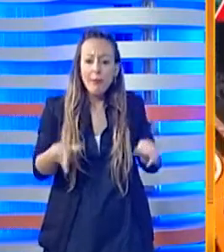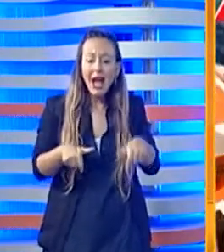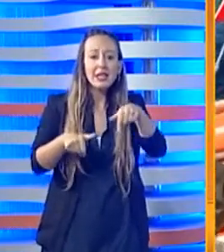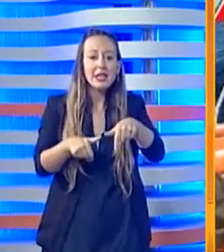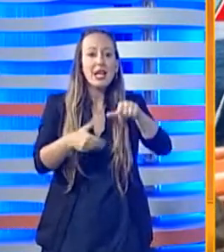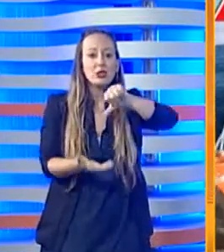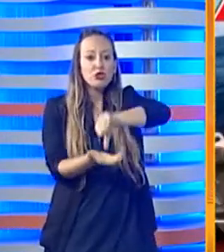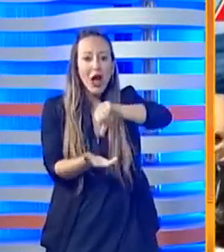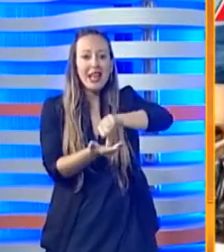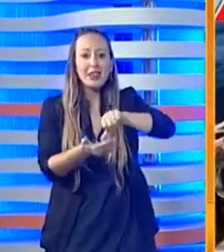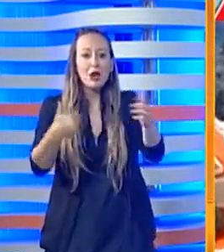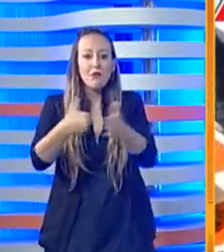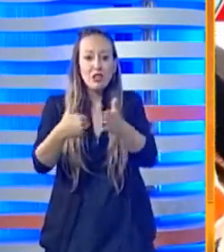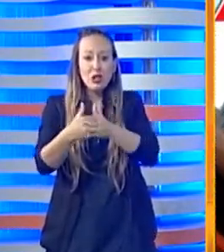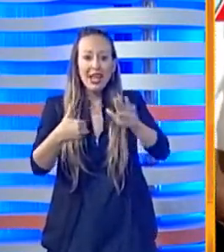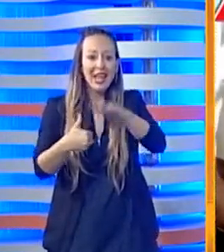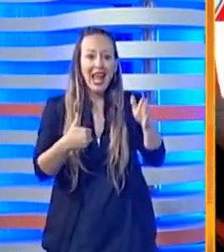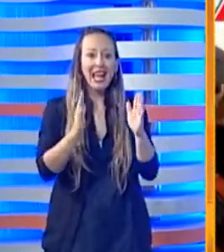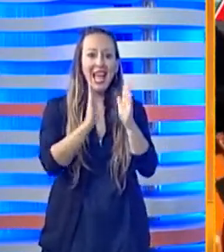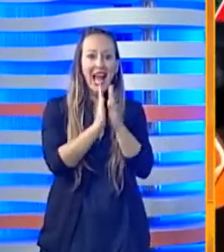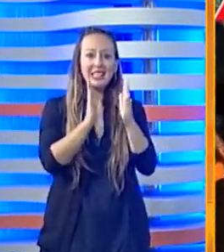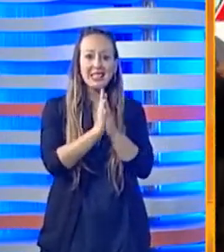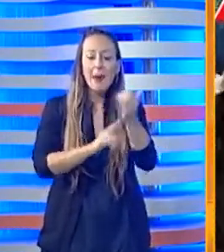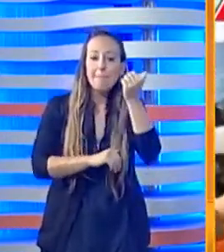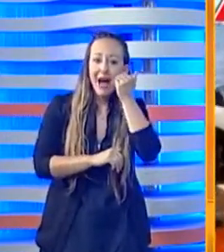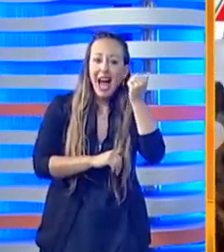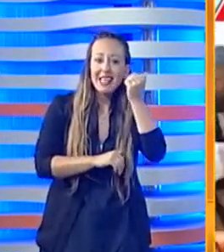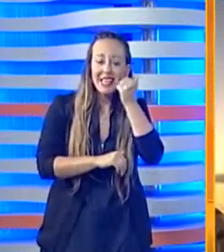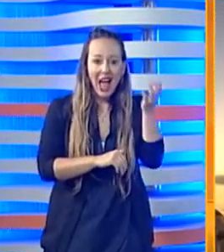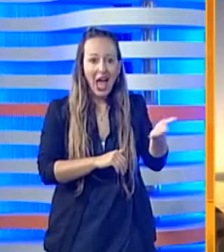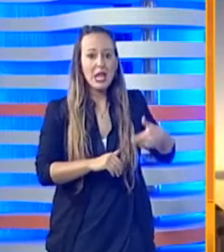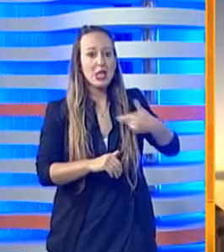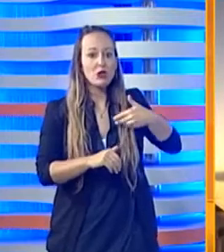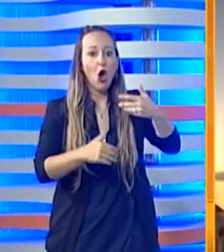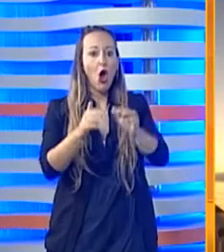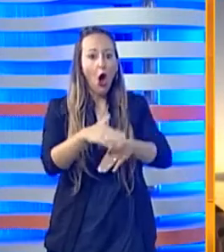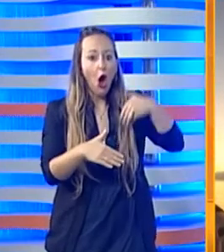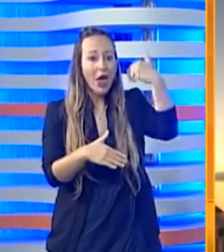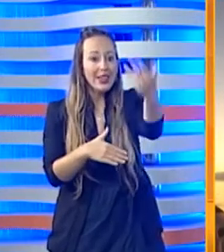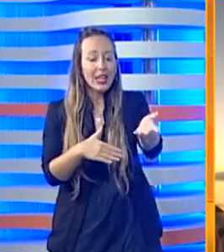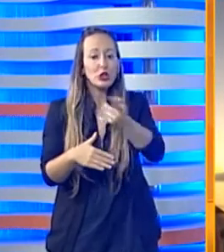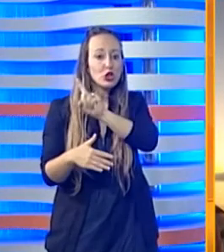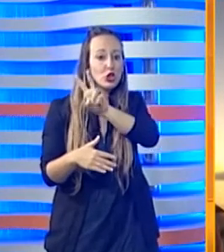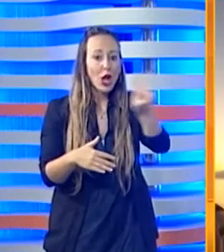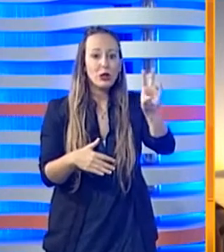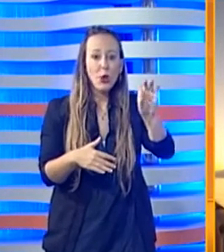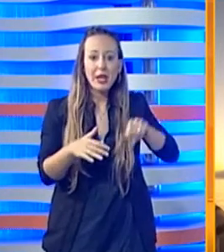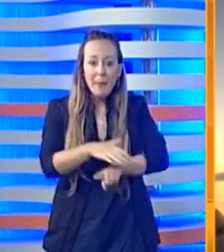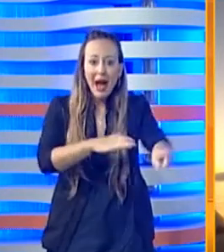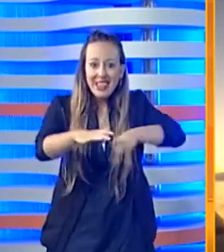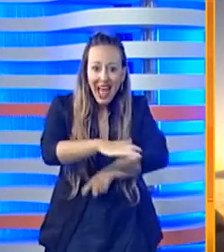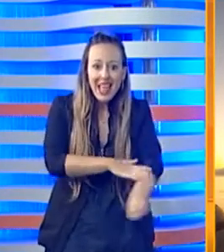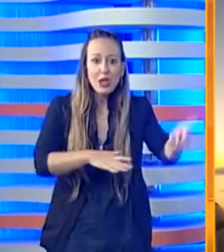in centro, vicino la Chiesa Madre. Sono oltre 250 i